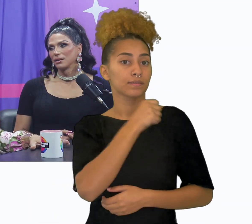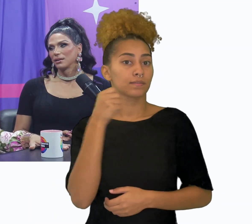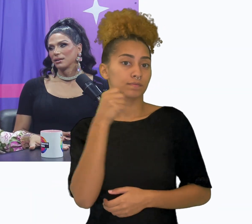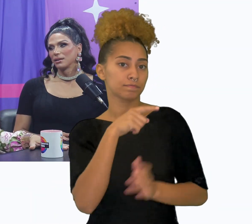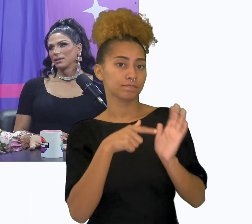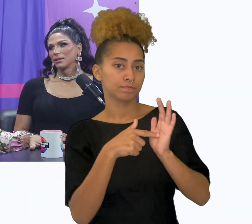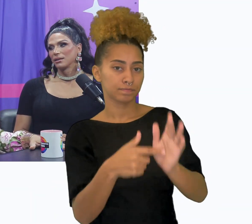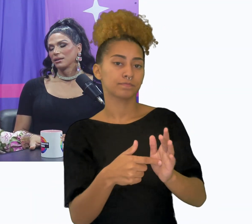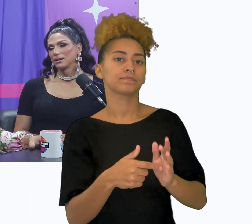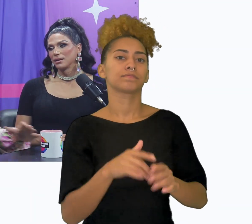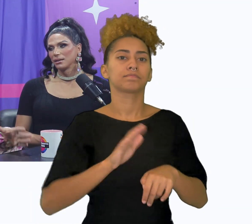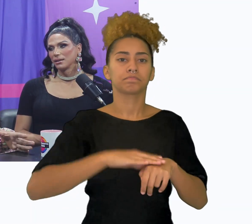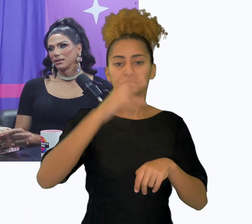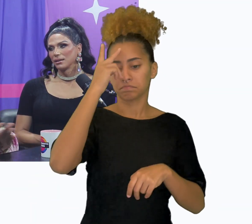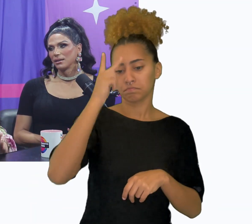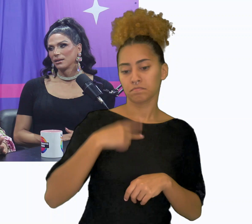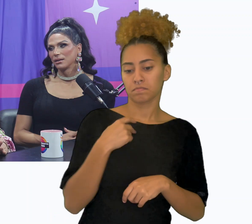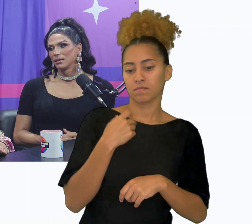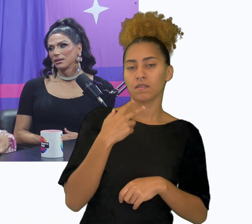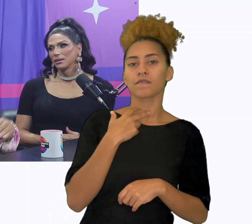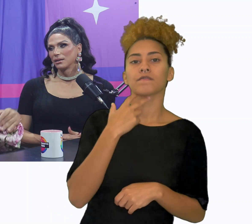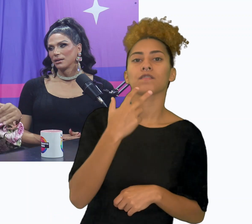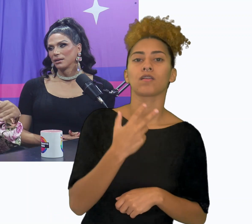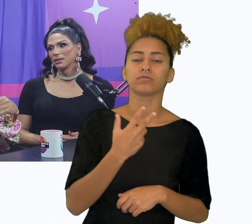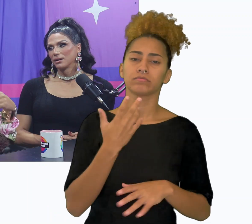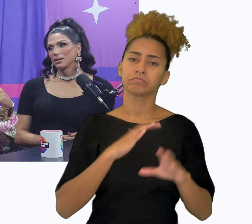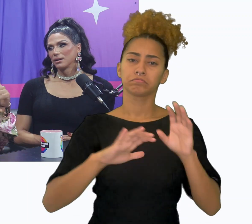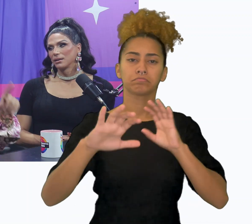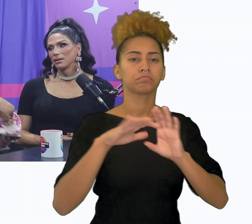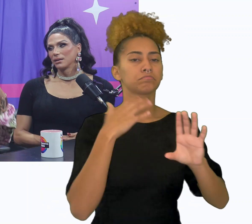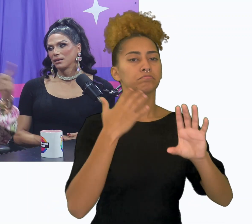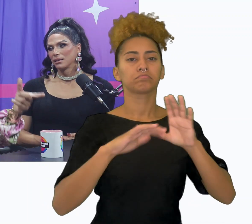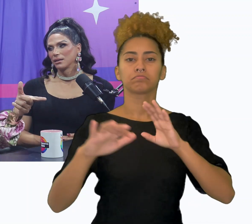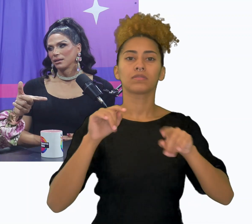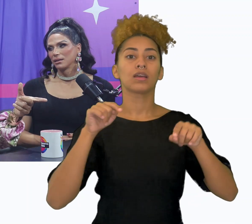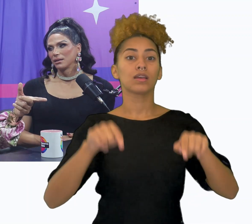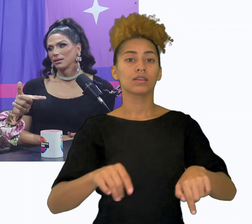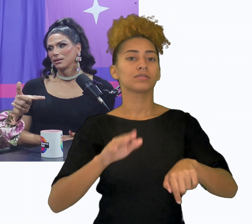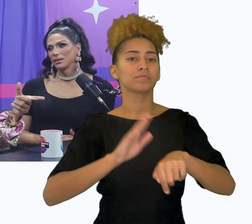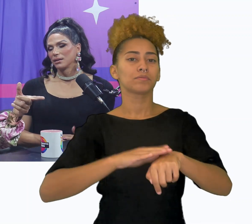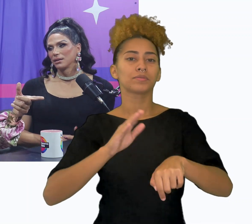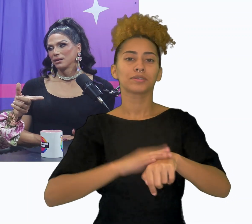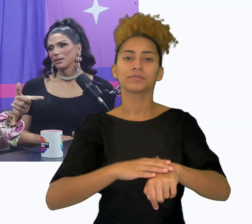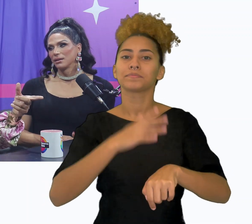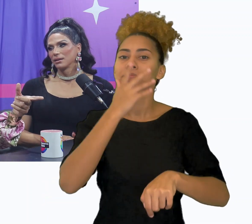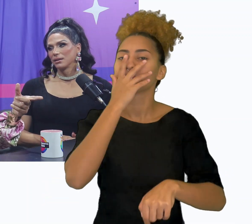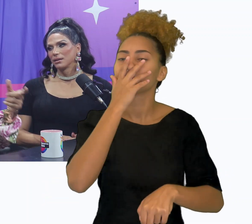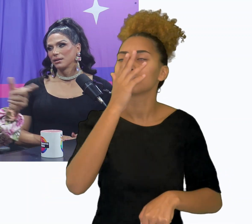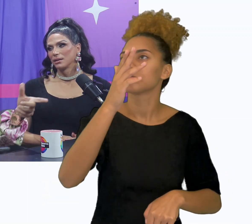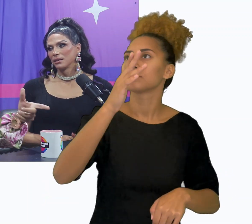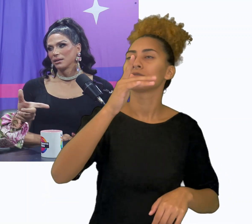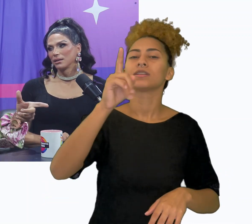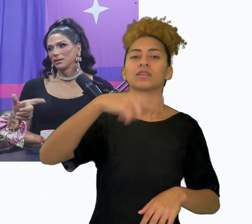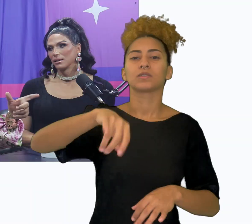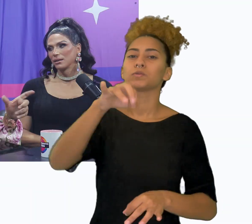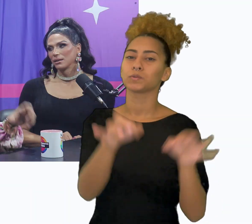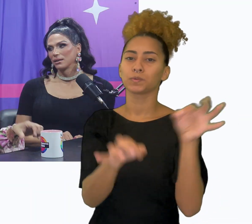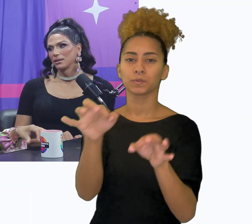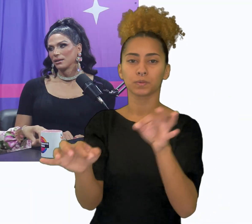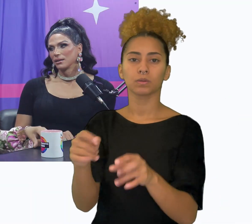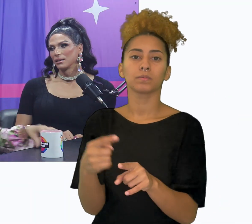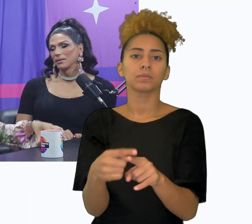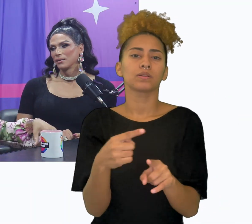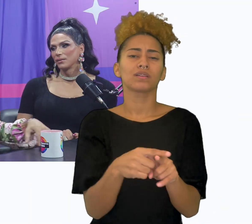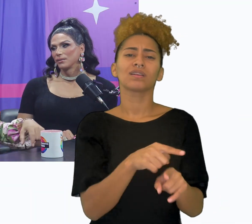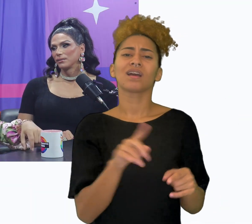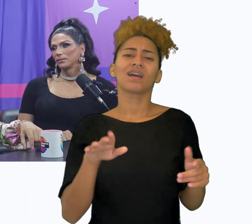voz. E aí, a partir daí eu não parei. Mesmo, eu acho que nesse momento eu sou muito julgado, porque as